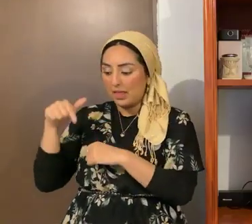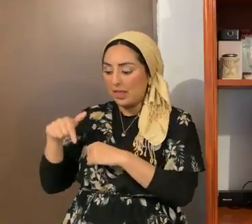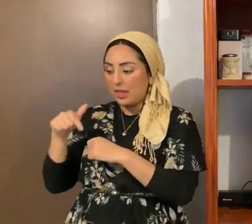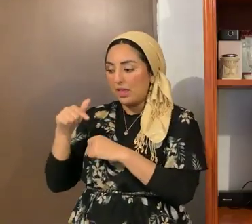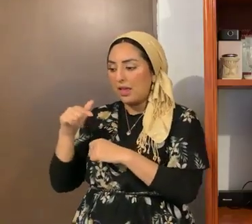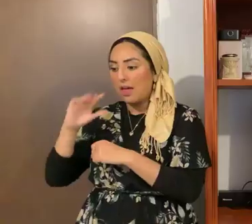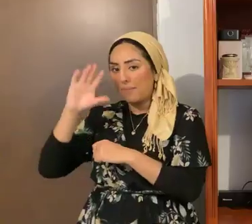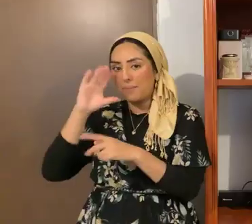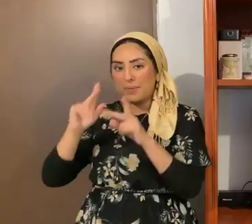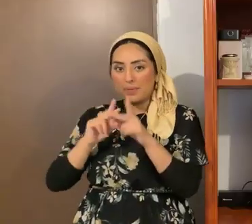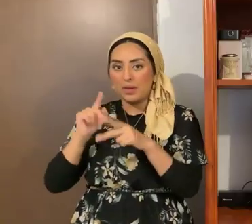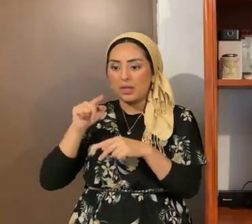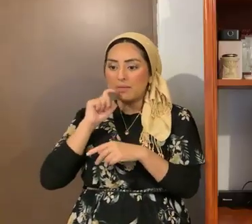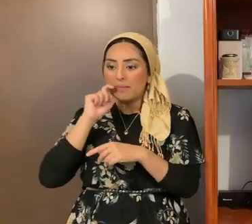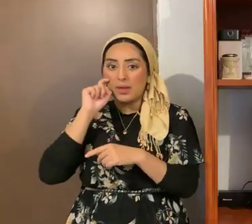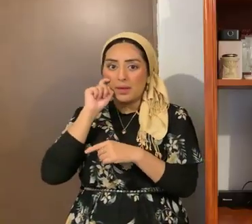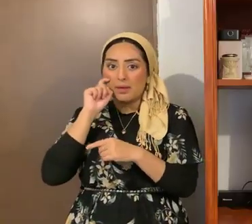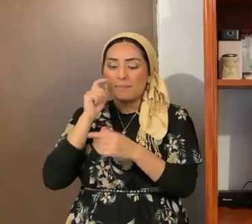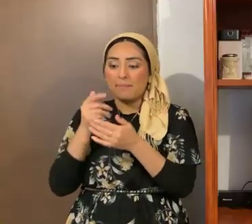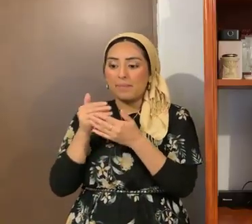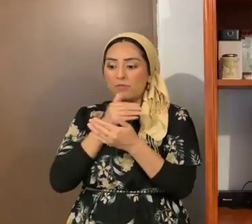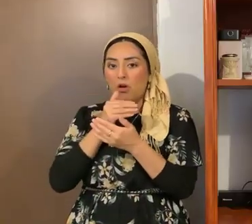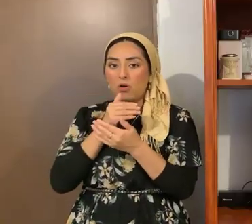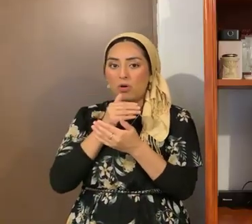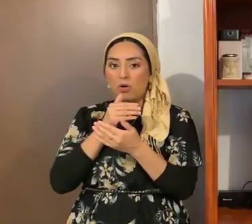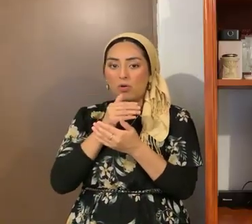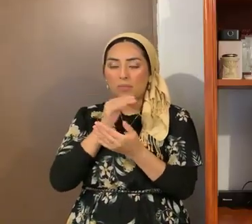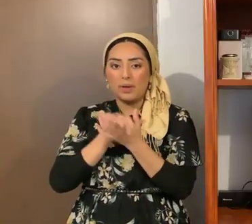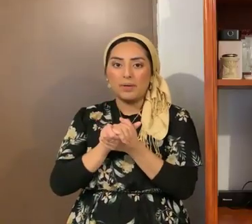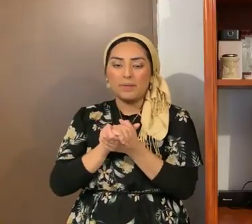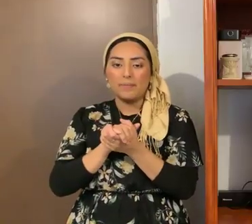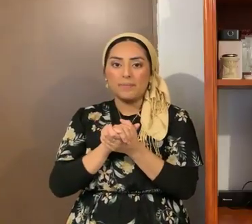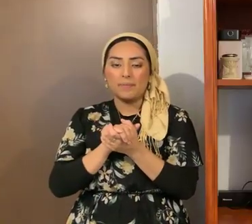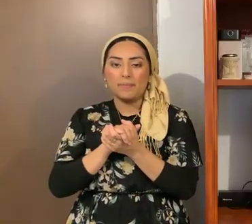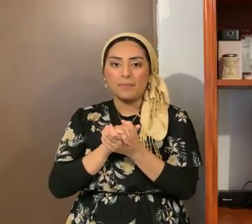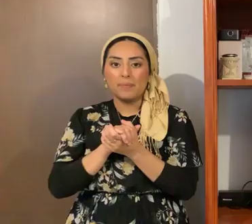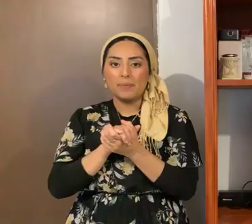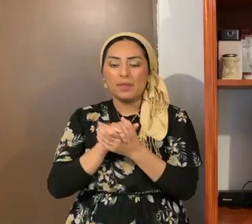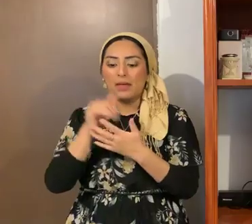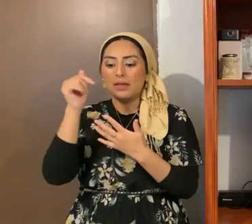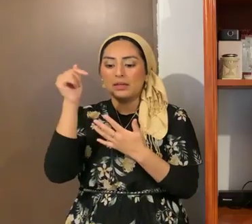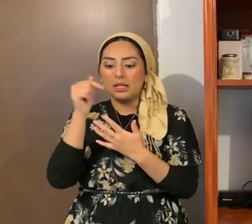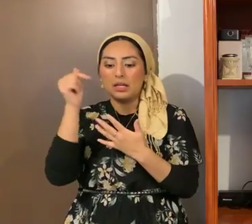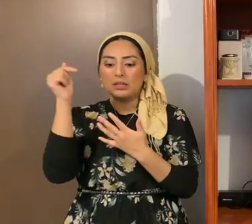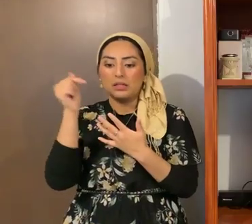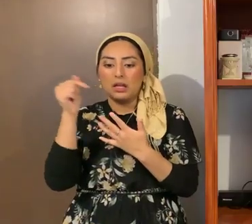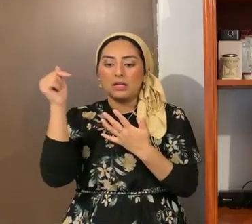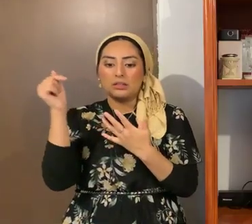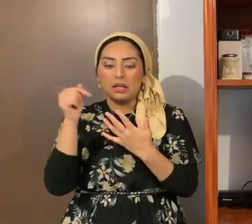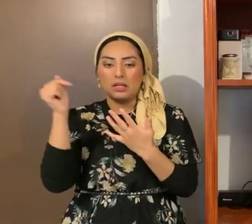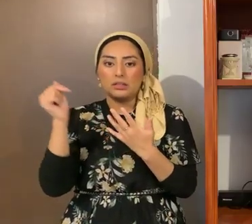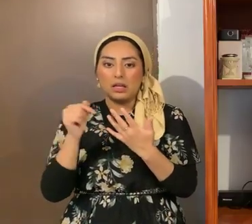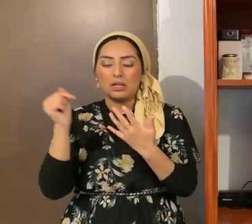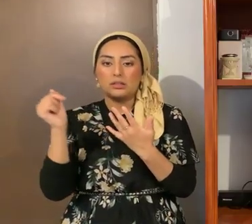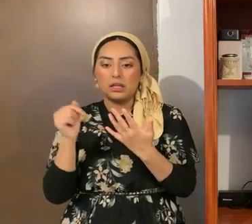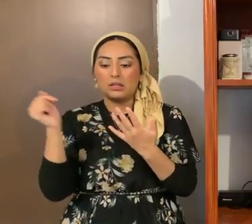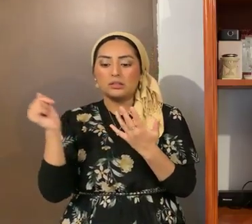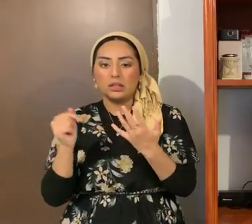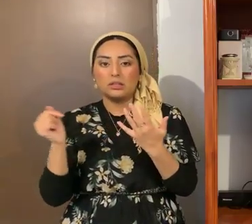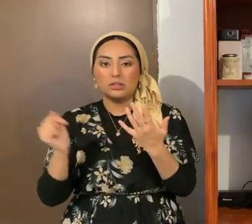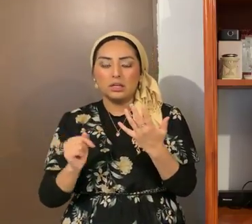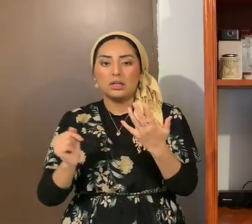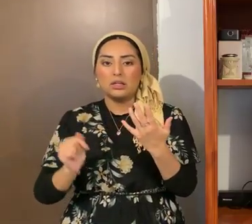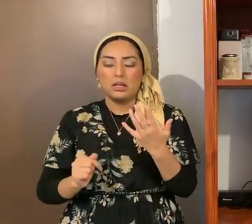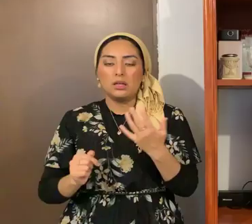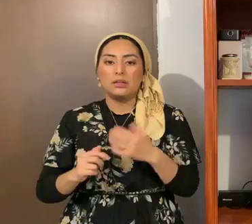Excongregante, fornicación antes del matrimonio, esto, el otro, aquí y allá, más